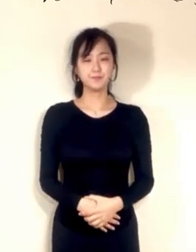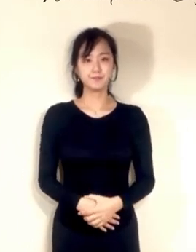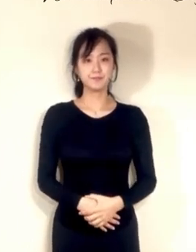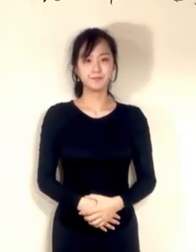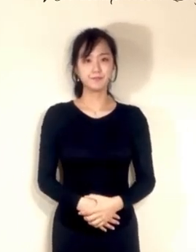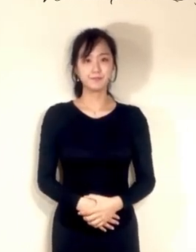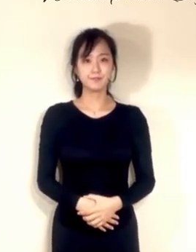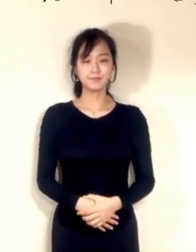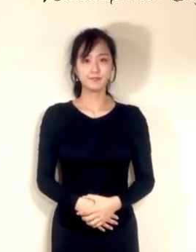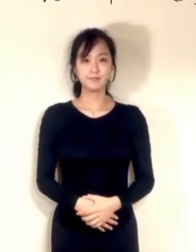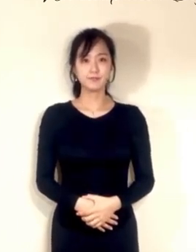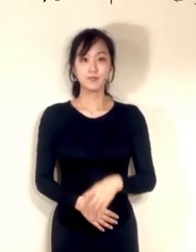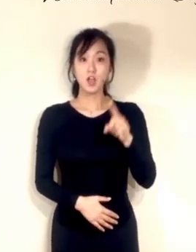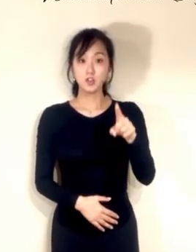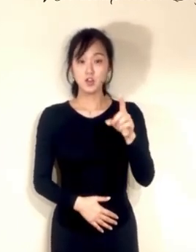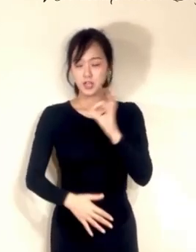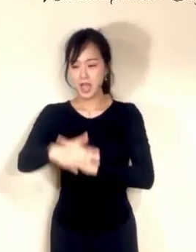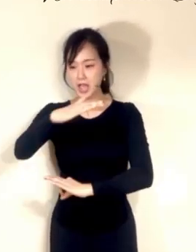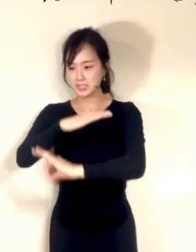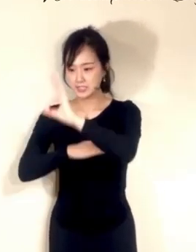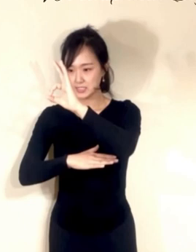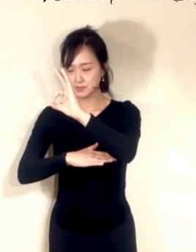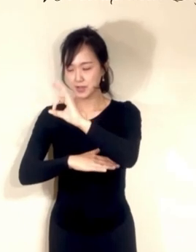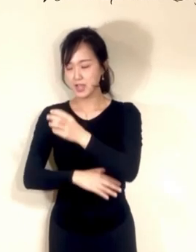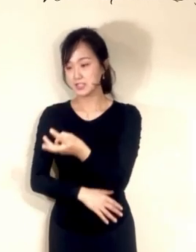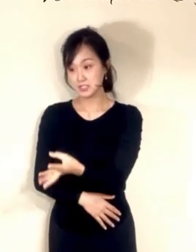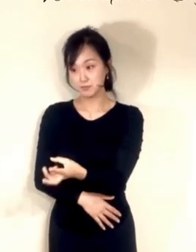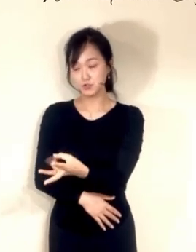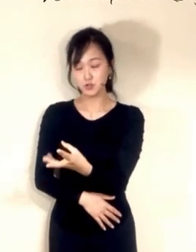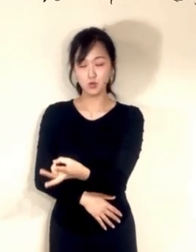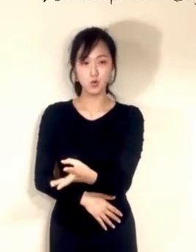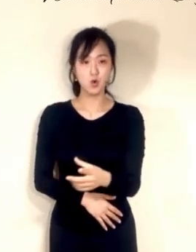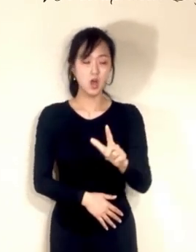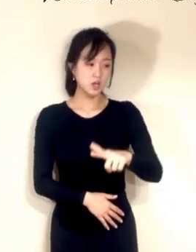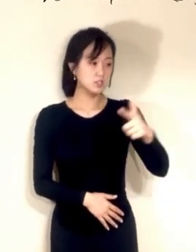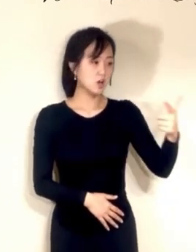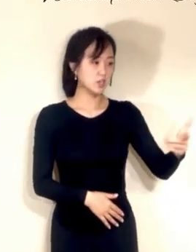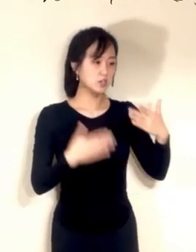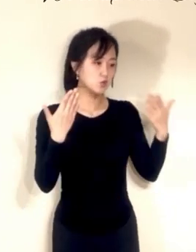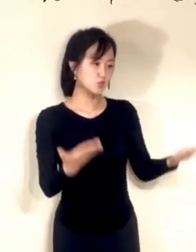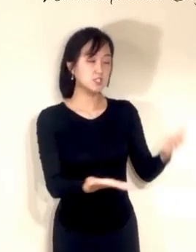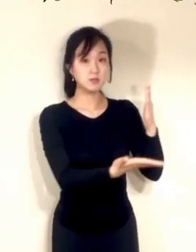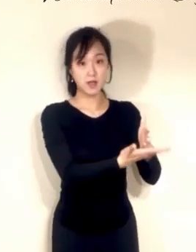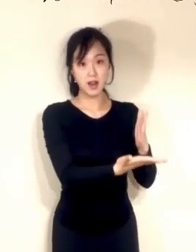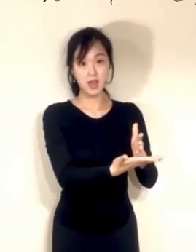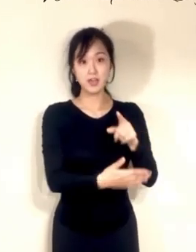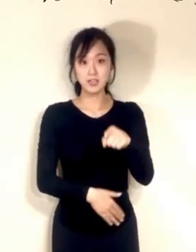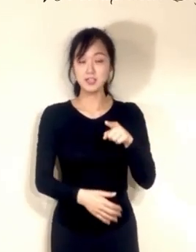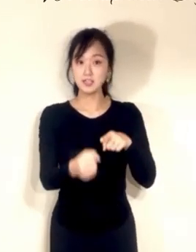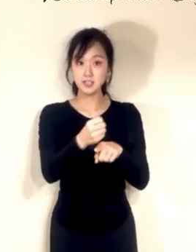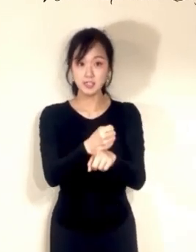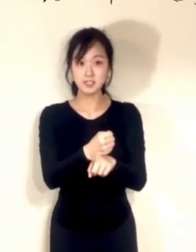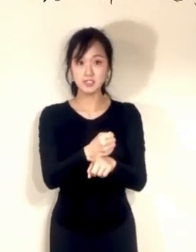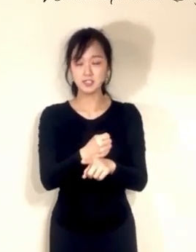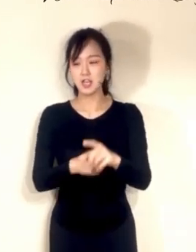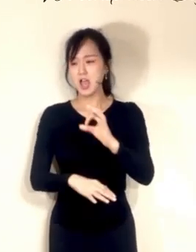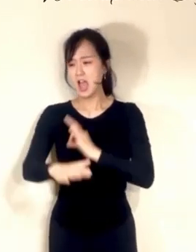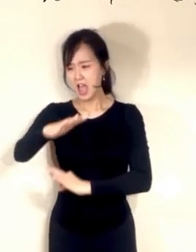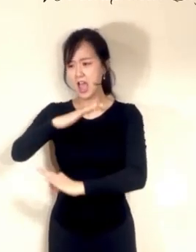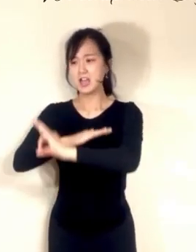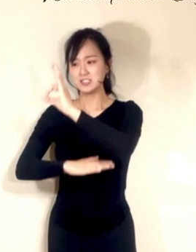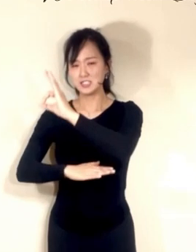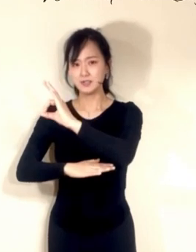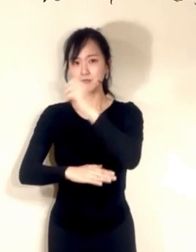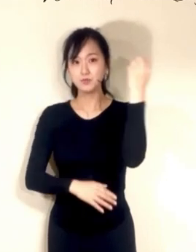못함이니라. 아멘. 너는 아침에 씨를 뿌리고 저녁에도 손을 놓지 말라. 이 말은 아침에도 씨를